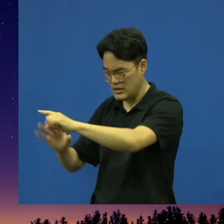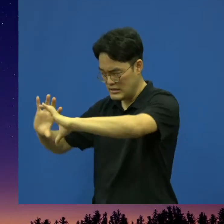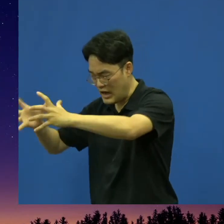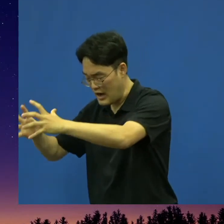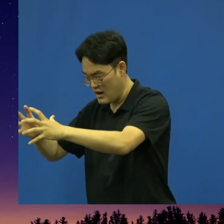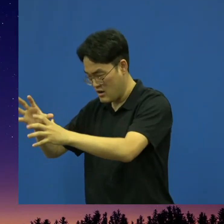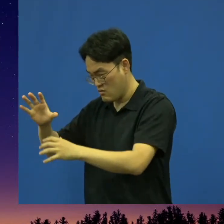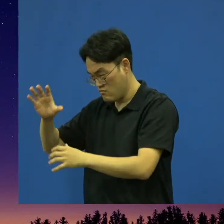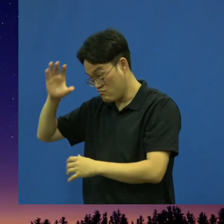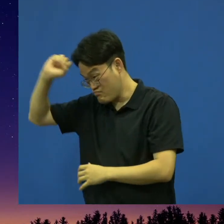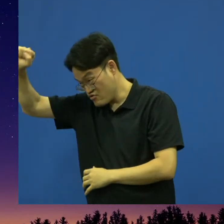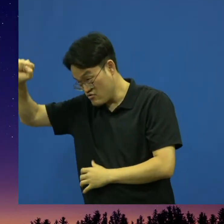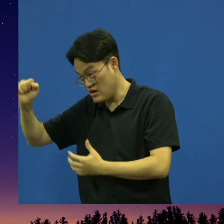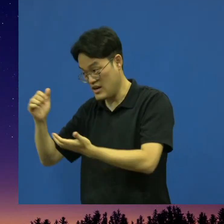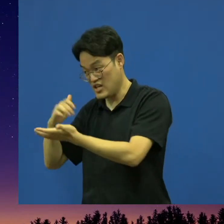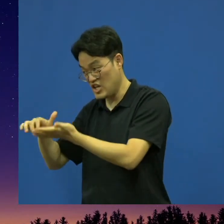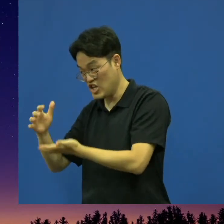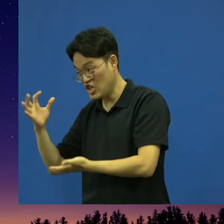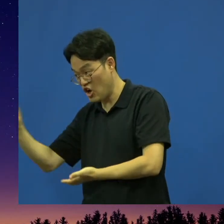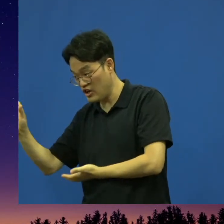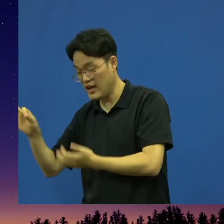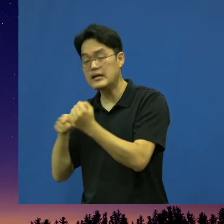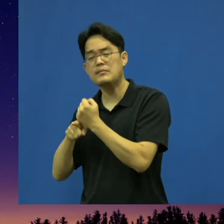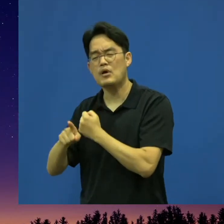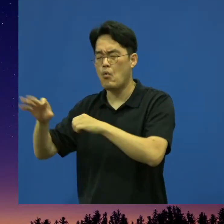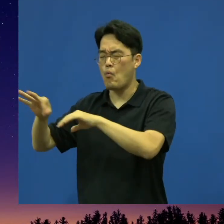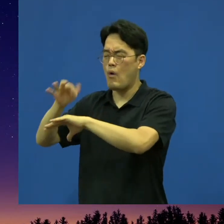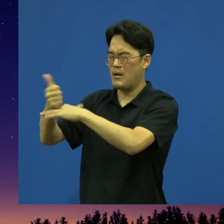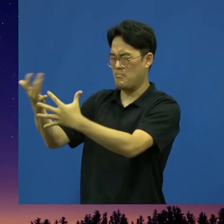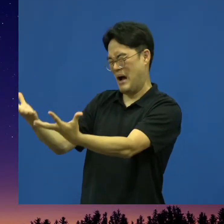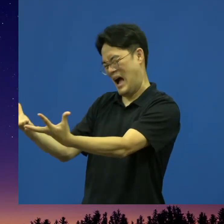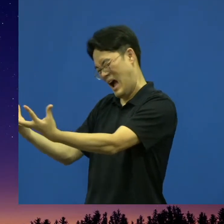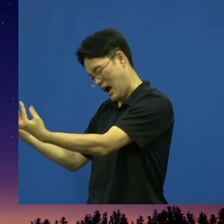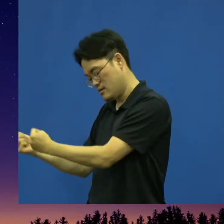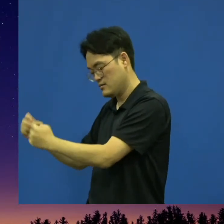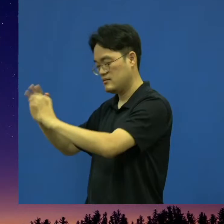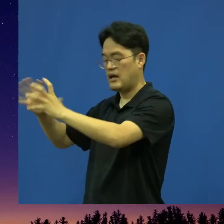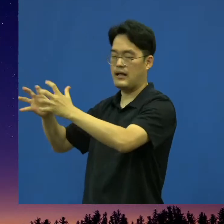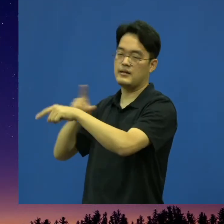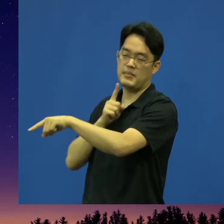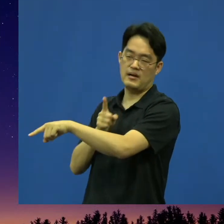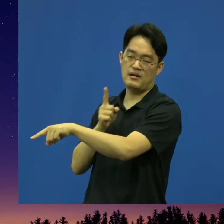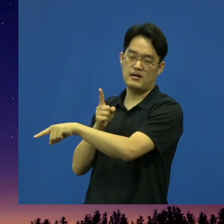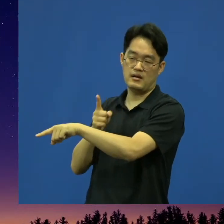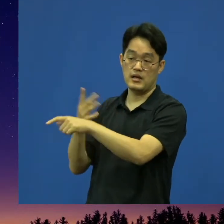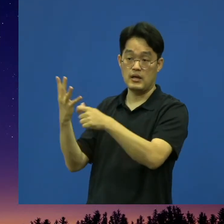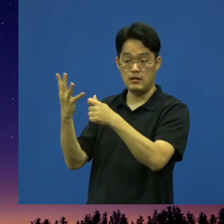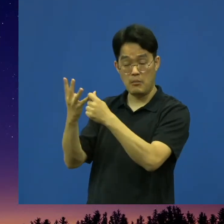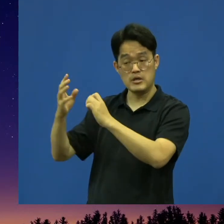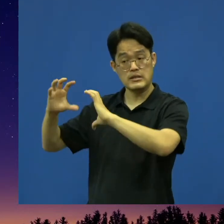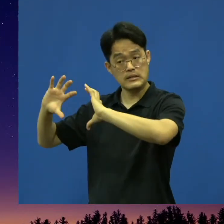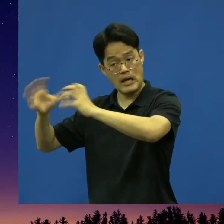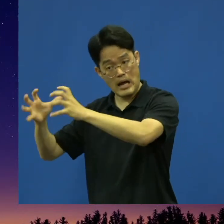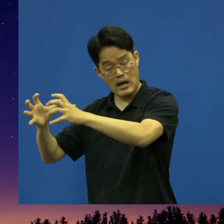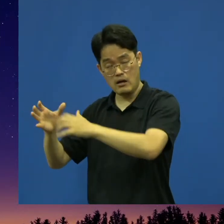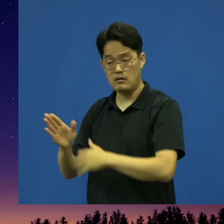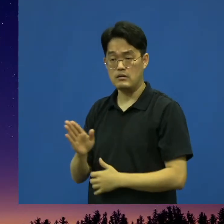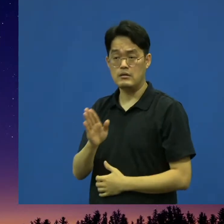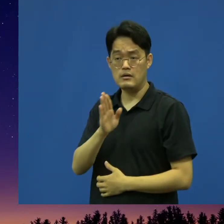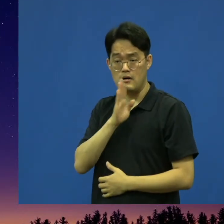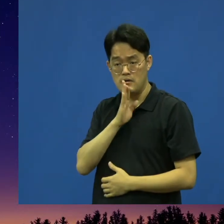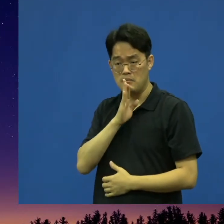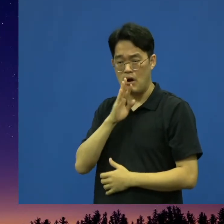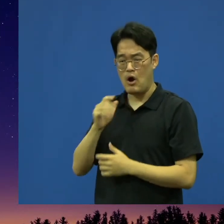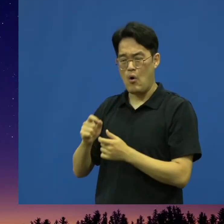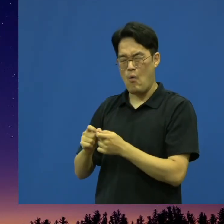이렇게 예시할 수 있겠죠. 그죠? 말하자면 이 제국, 네 번째 제국은 굉장히 긴